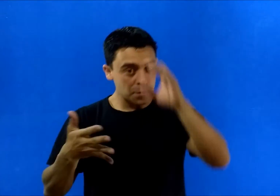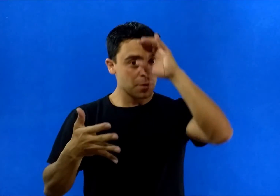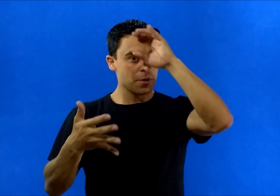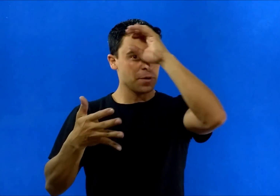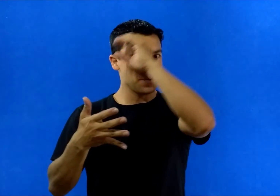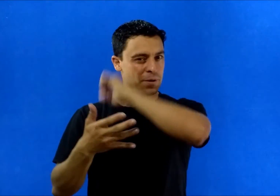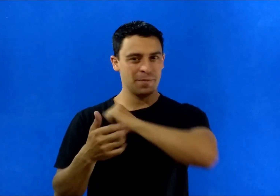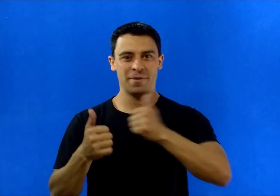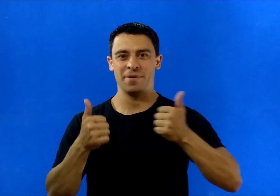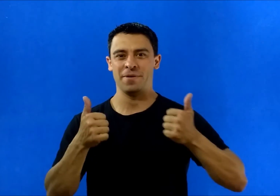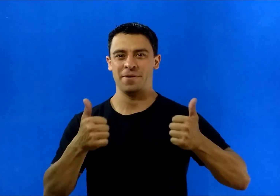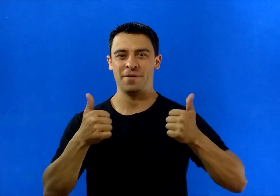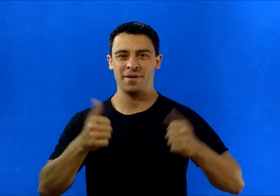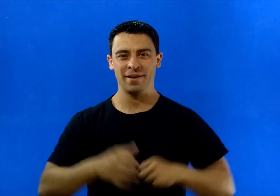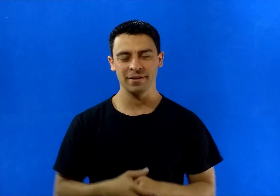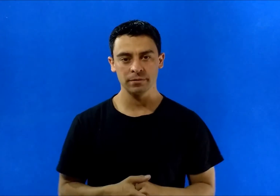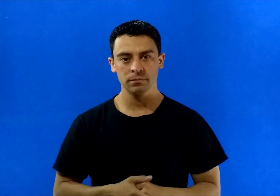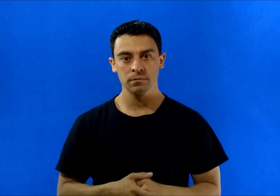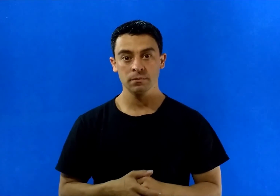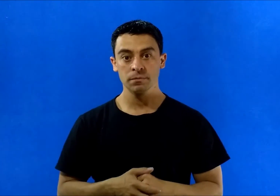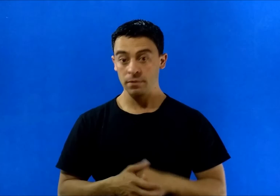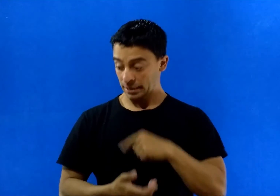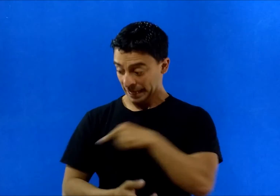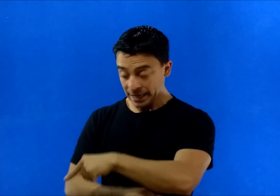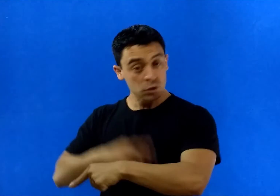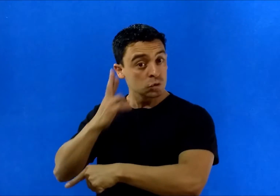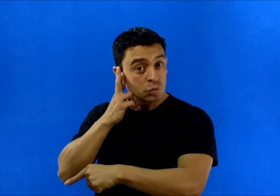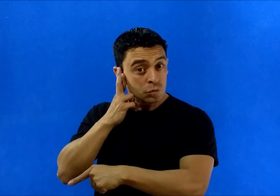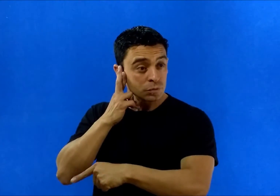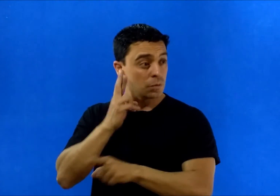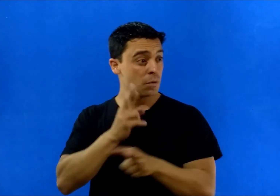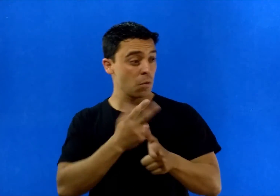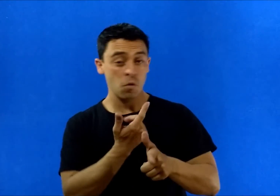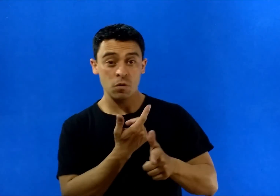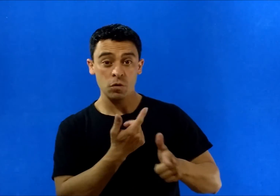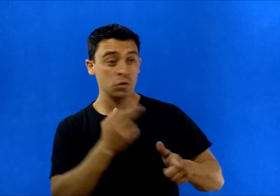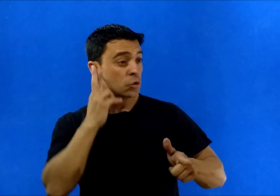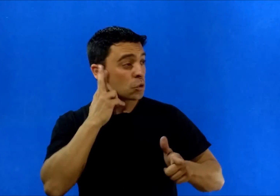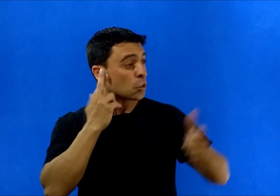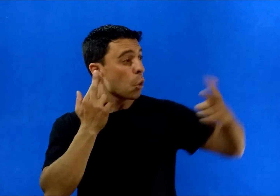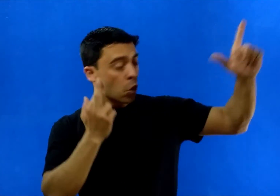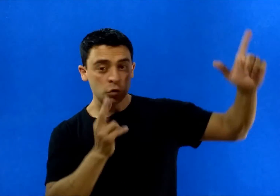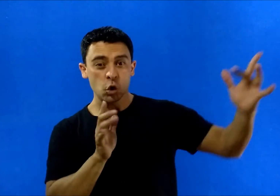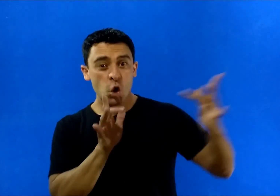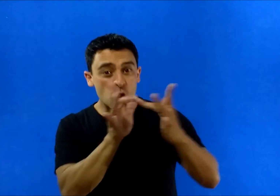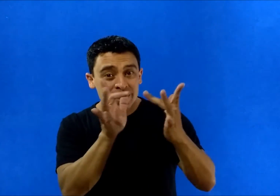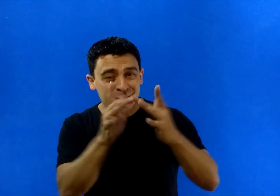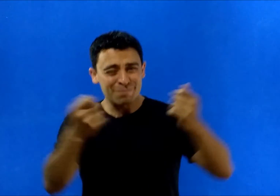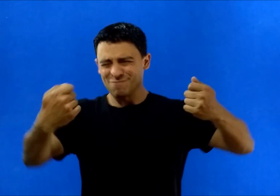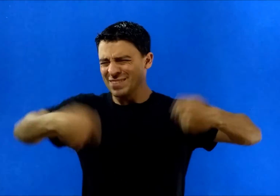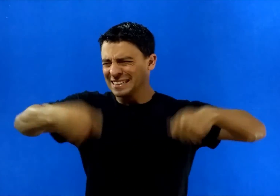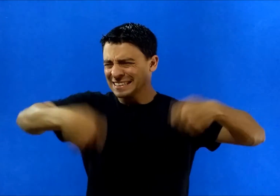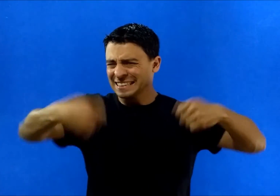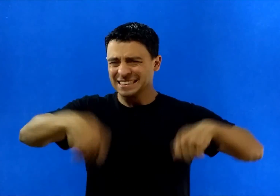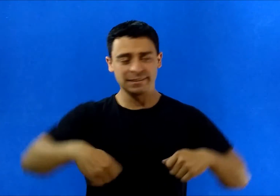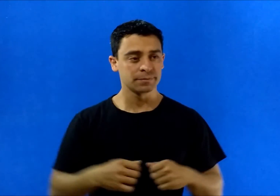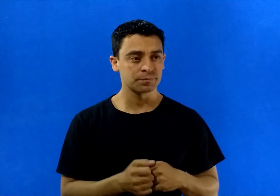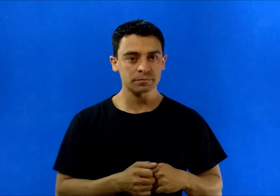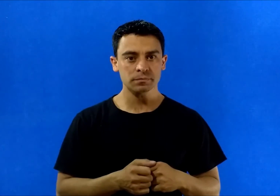Esse surdo consegue aprender bem a língua de sinais. O surdo tem contato com outro